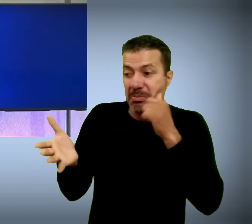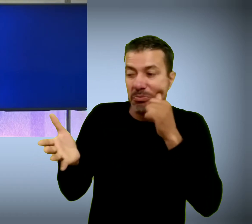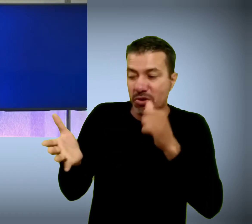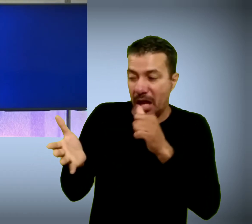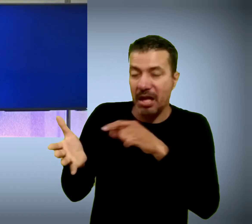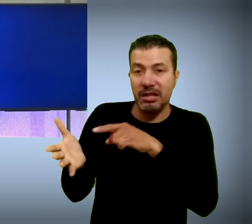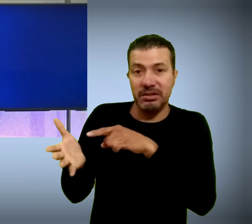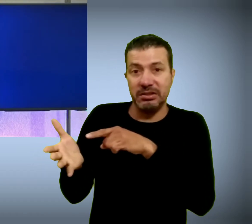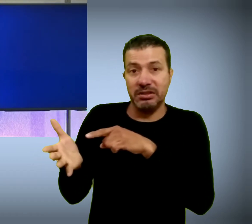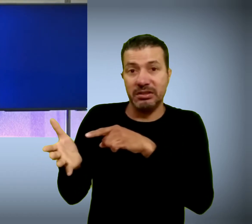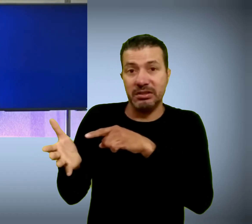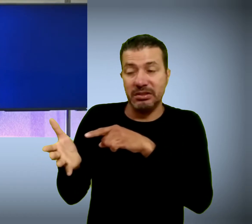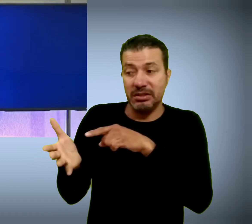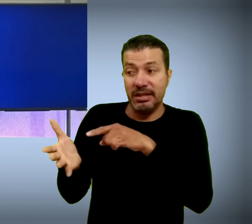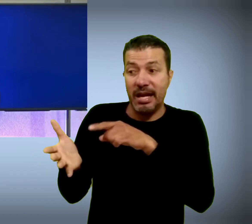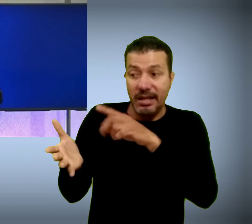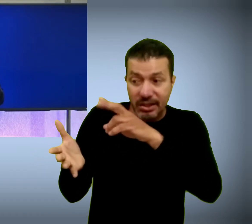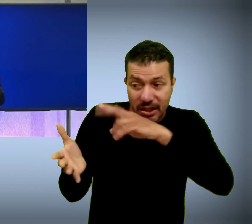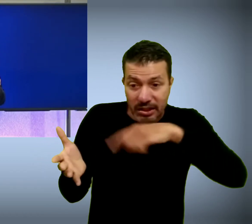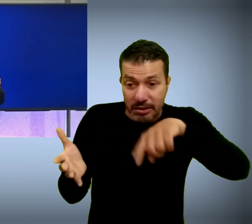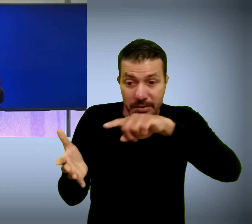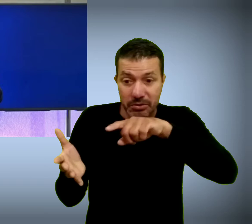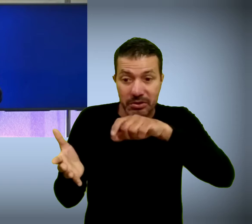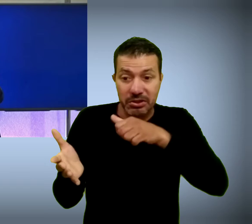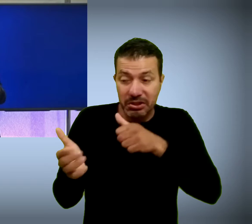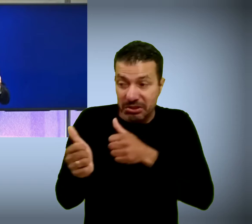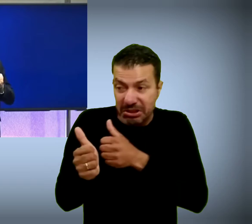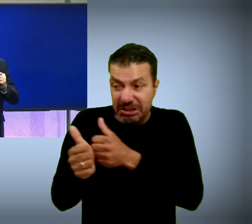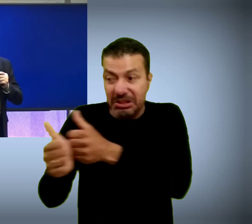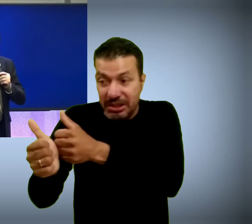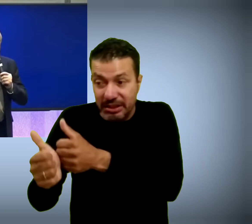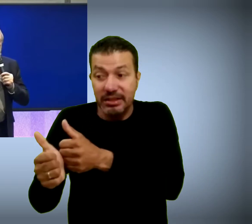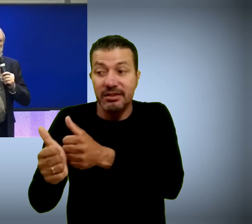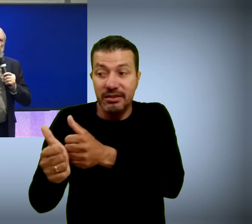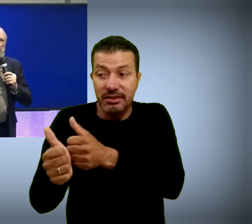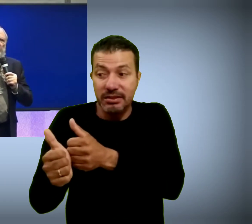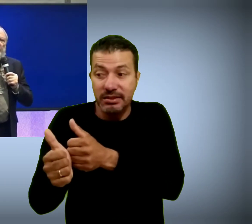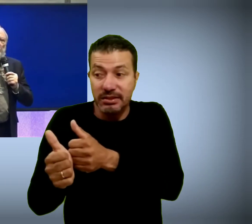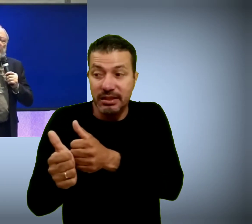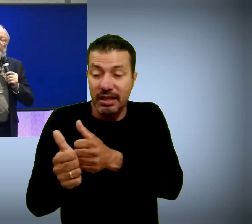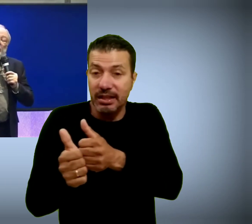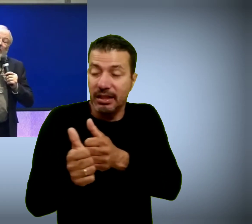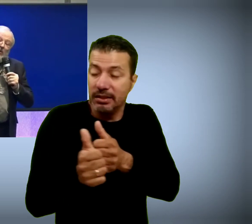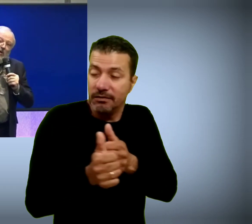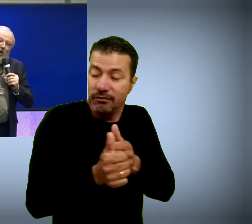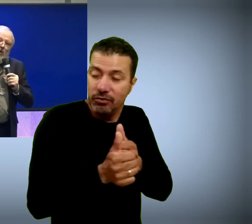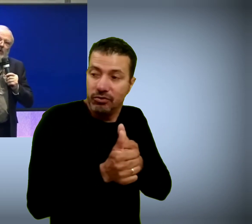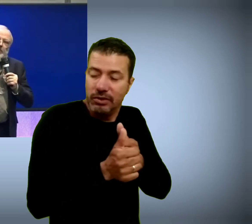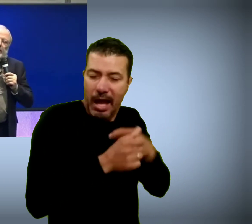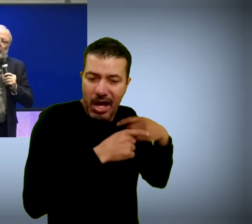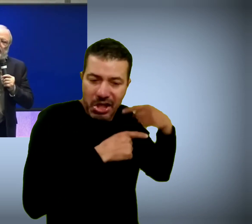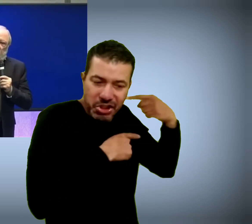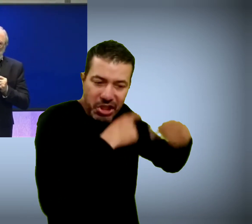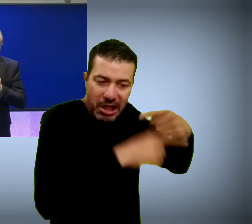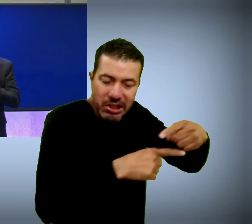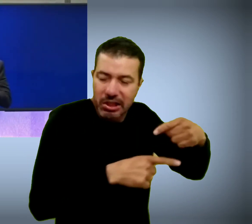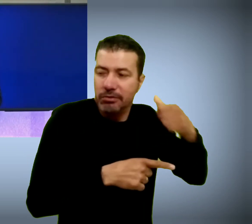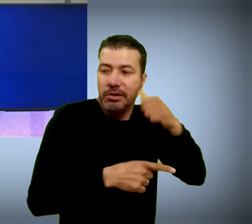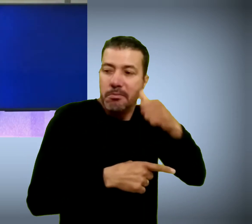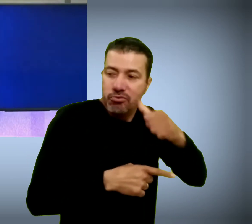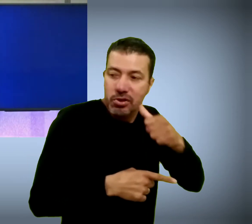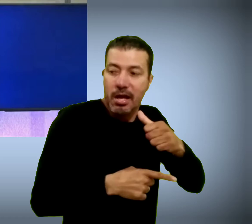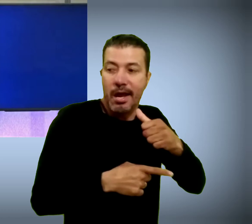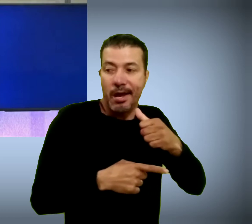mulher, e entre aqueles que te seguirem e aqueles que forem descendentes da mulher, com especial atenção